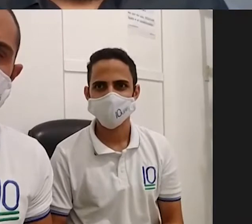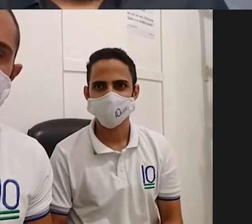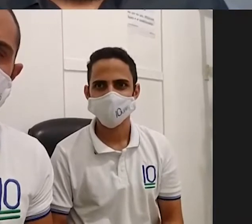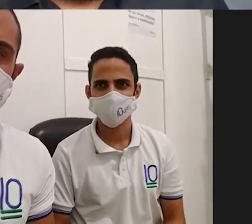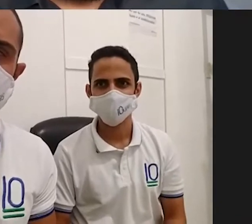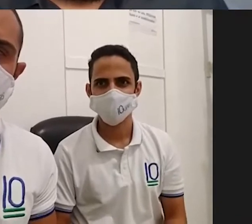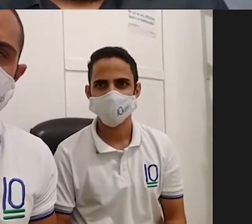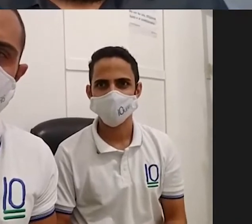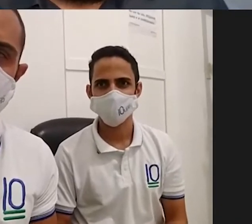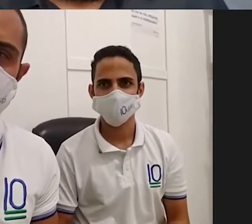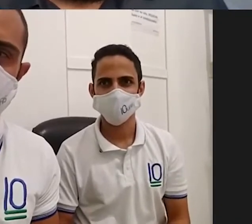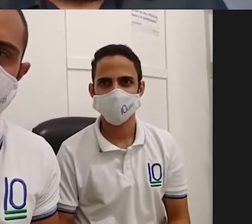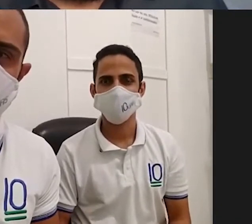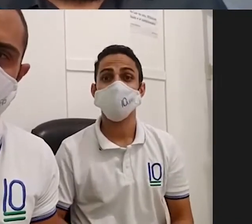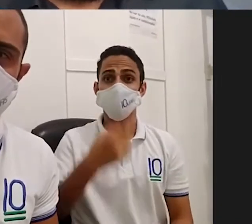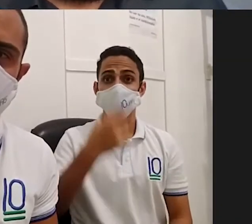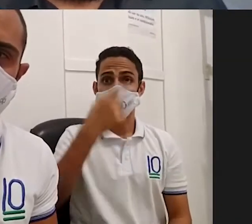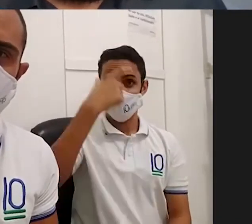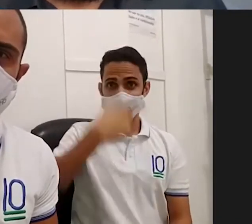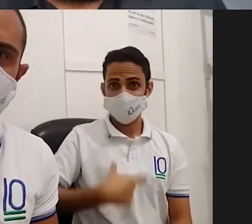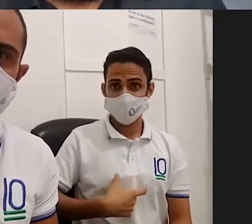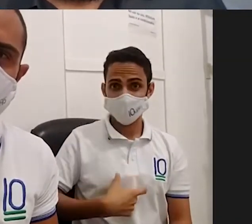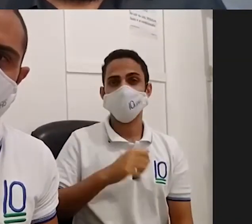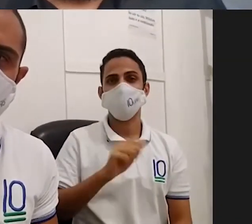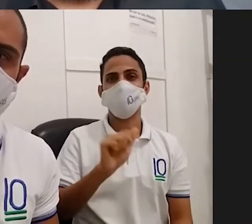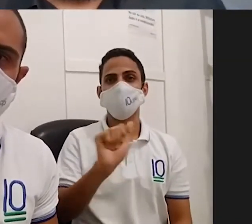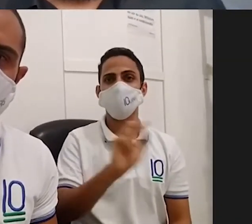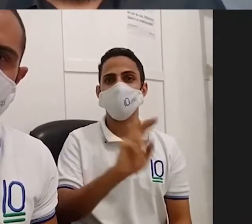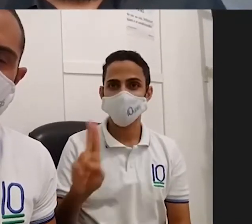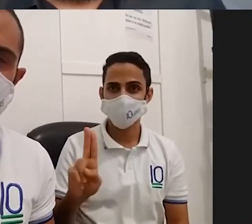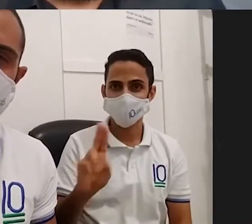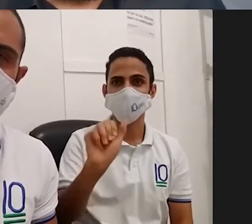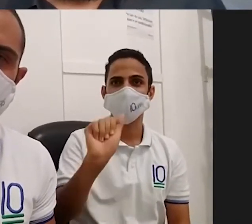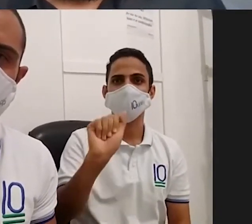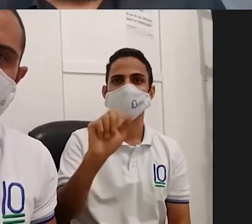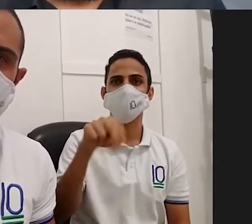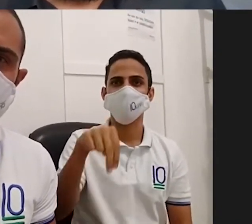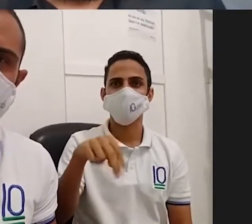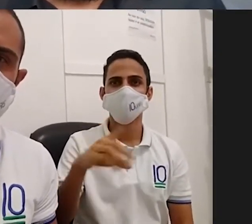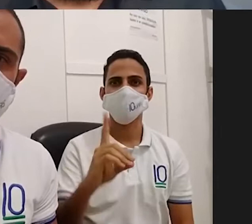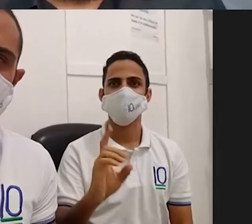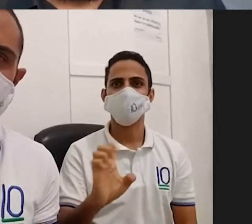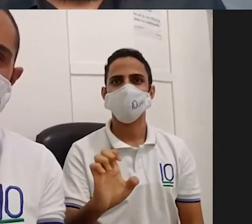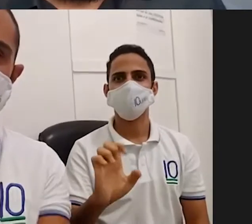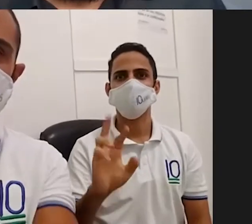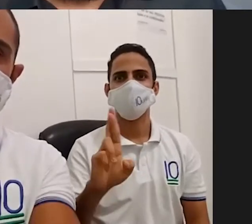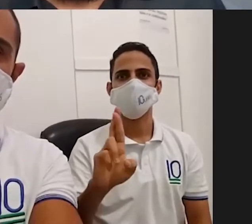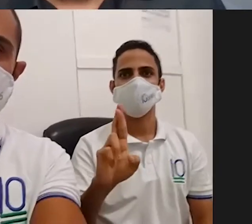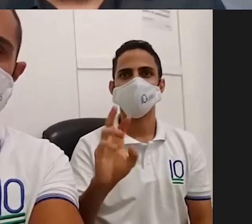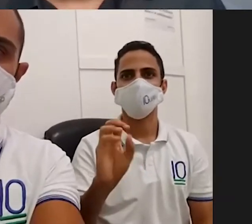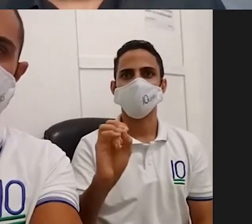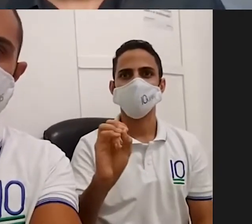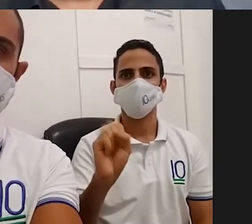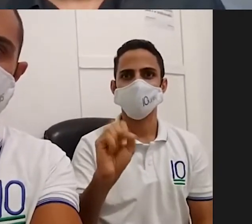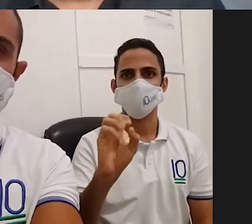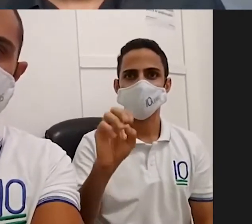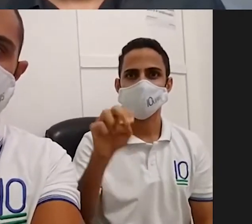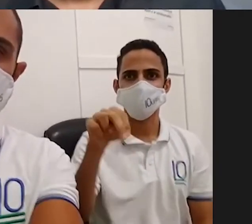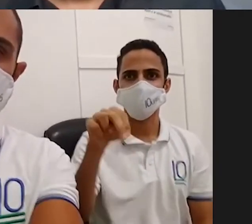Eu sou o Anderson Monteiro, como você mesmo falou. Hoje eu estou aqui nos 10